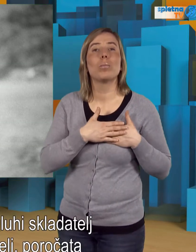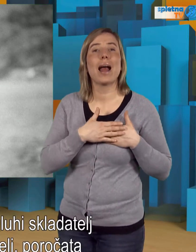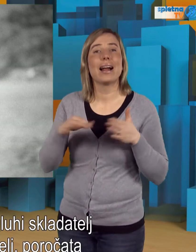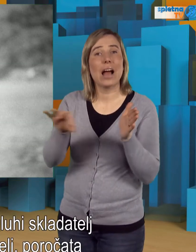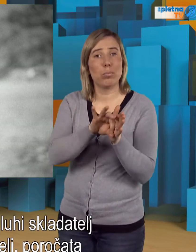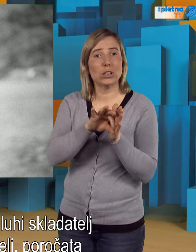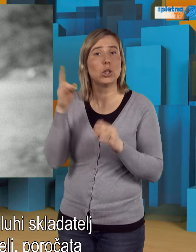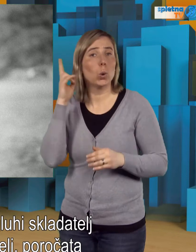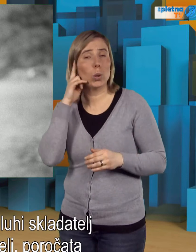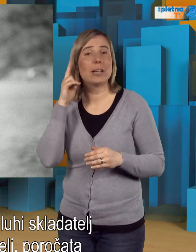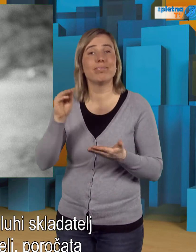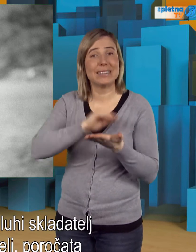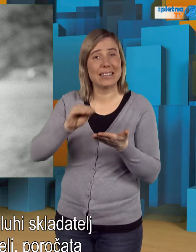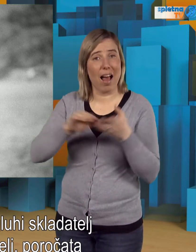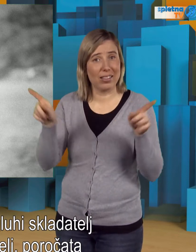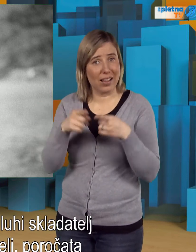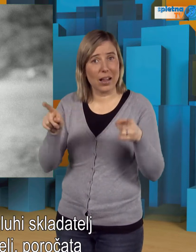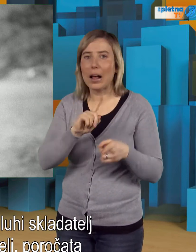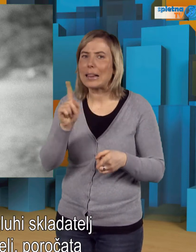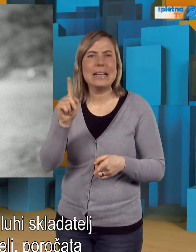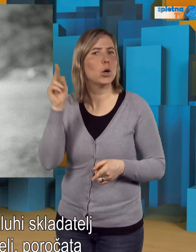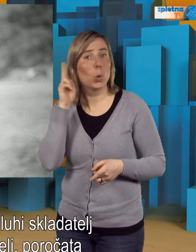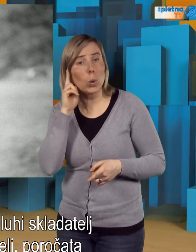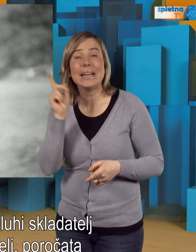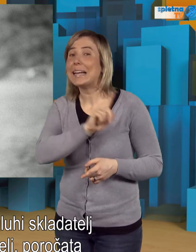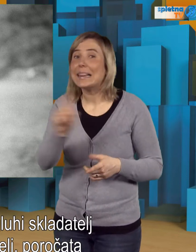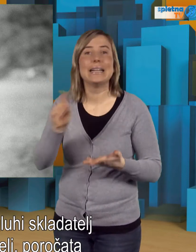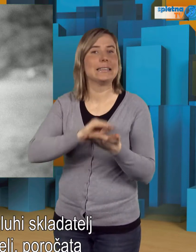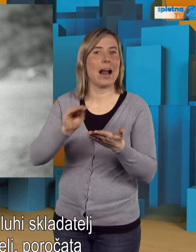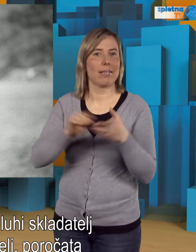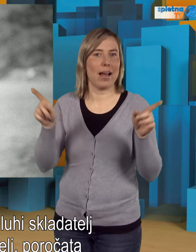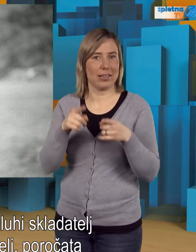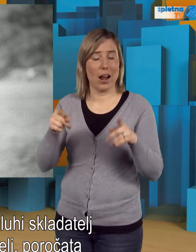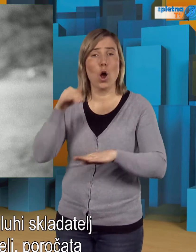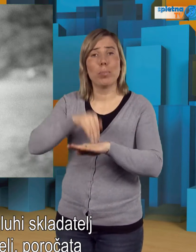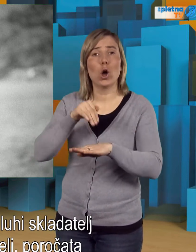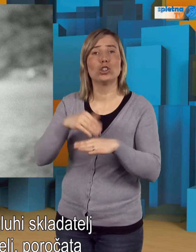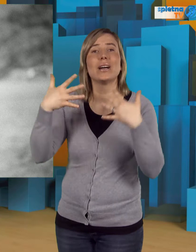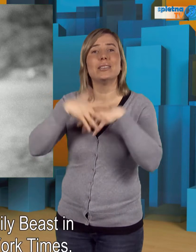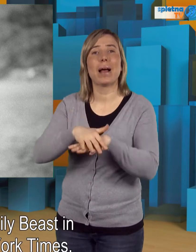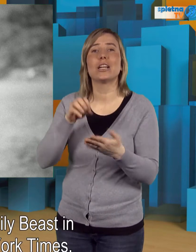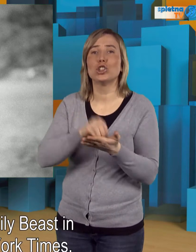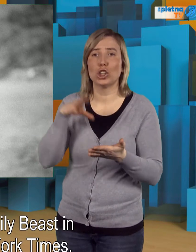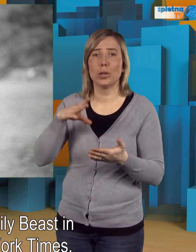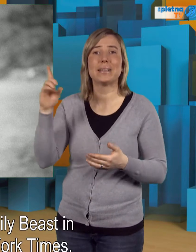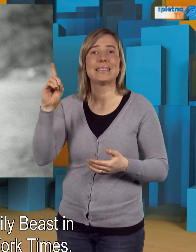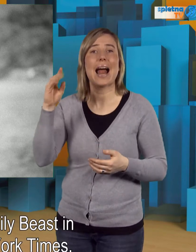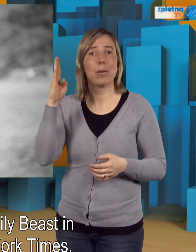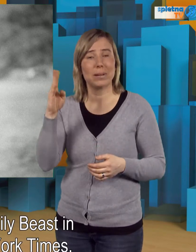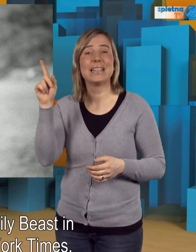Priljubljeni japonski gluhi skladatelj ni gluh in ni skladatelj, poroča spletni časopis Daily Beast in časnik The